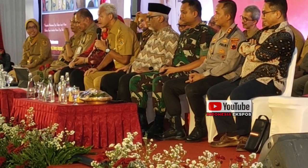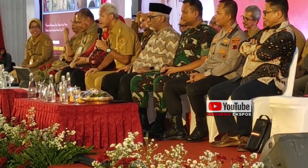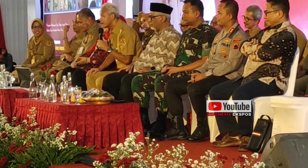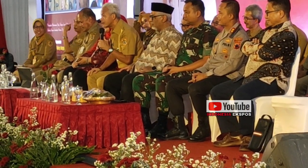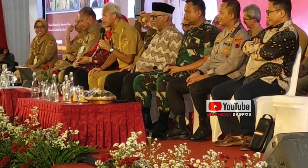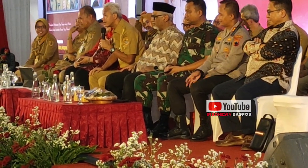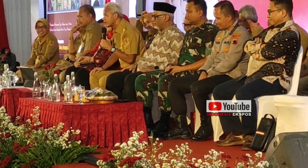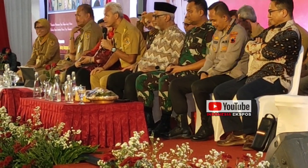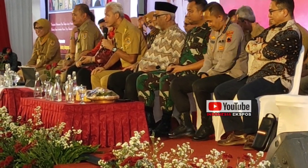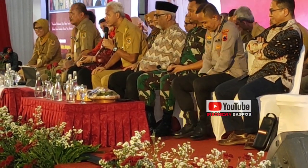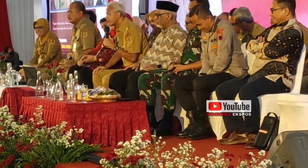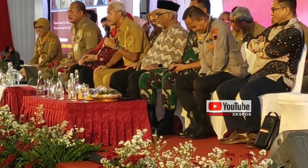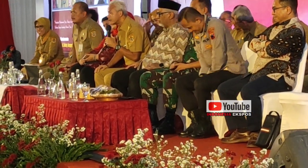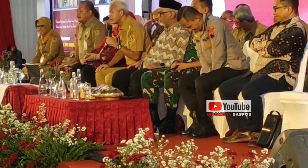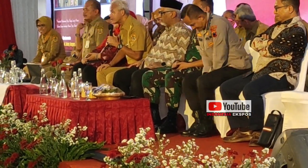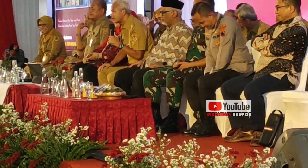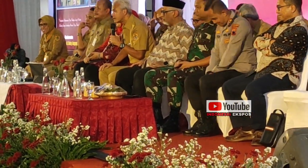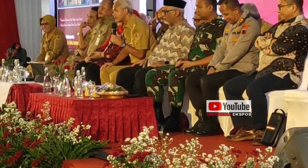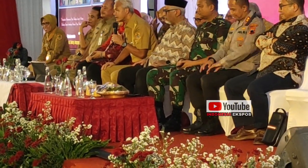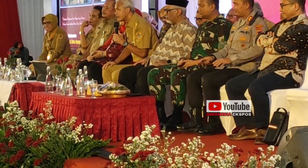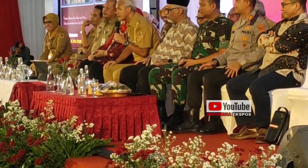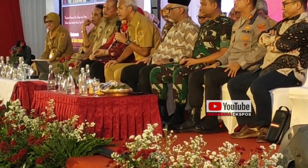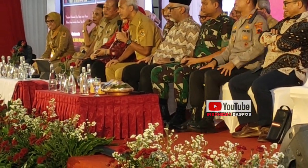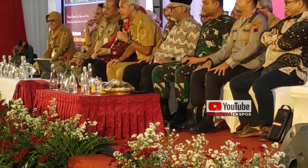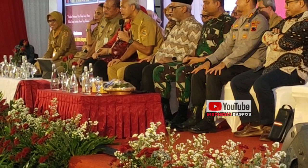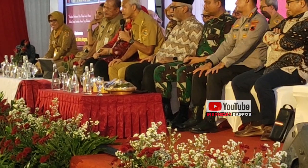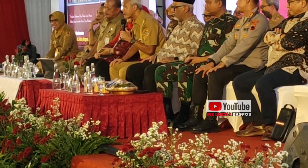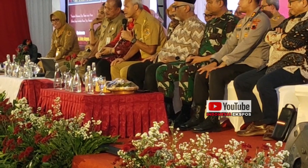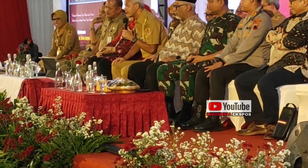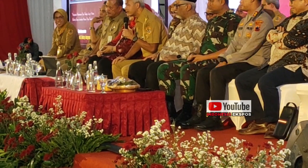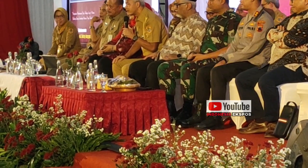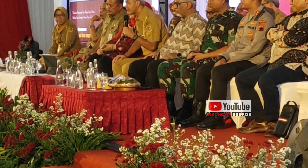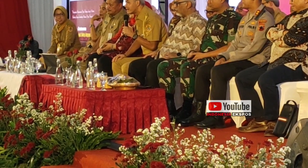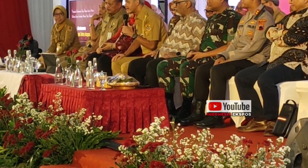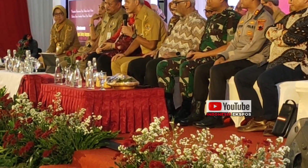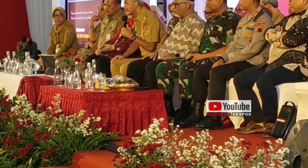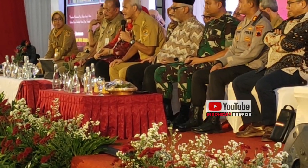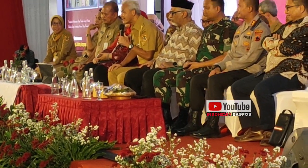maksudnya kalau pembelajarannya itu dia agak lebih kayak teman gitu, jadi